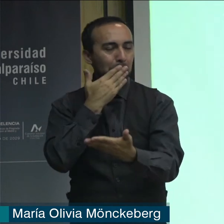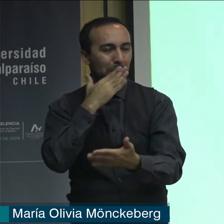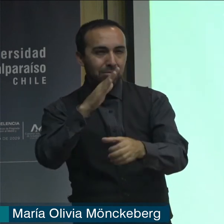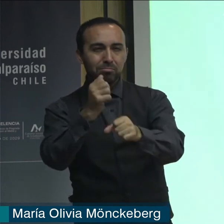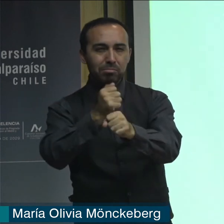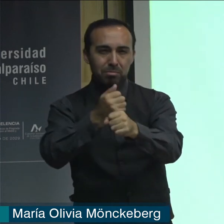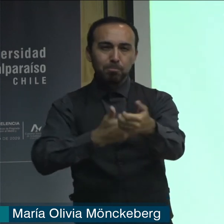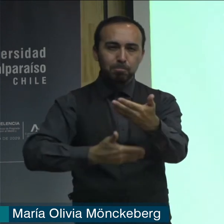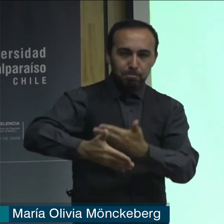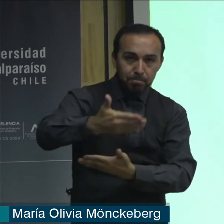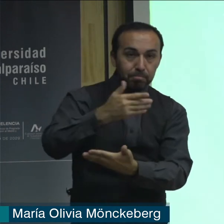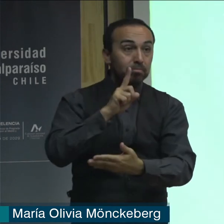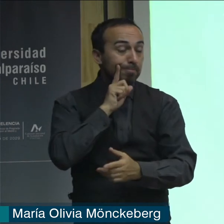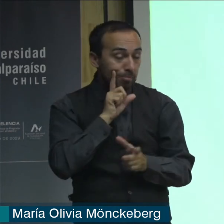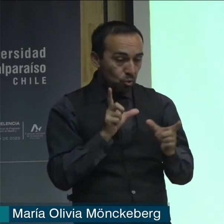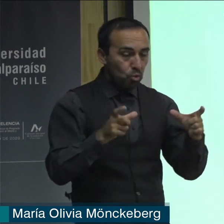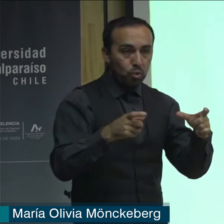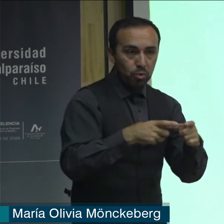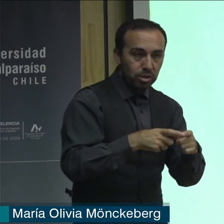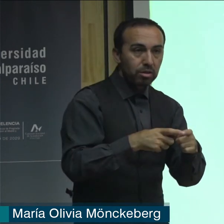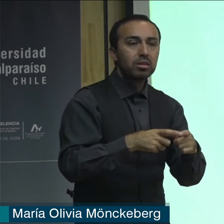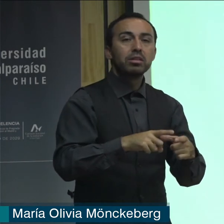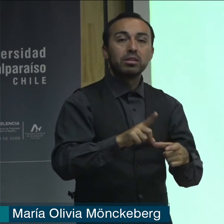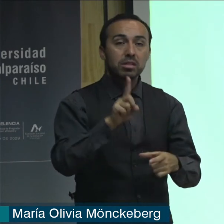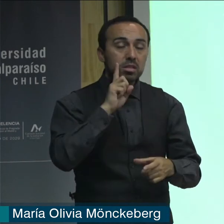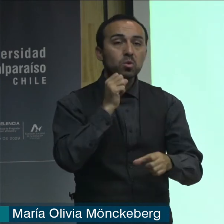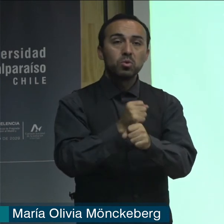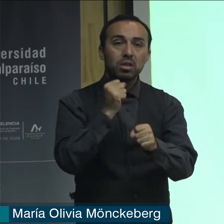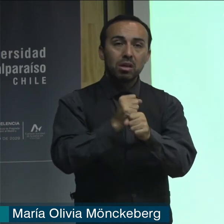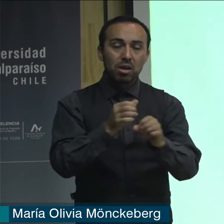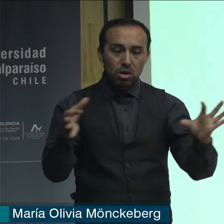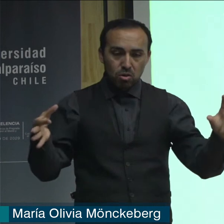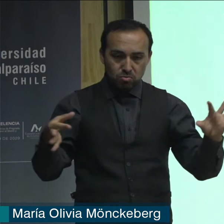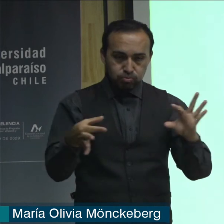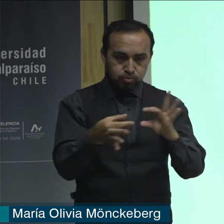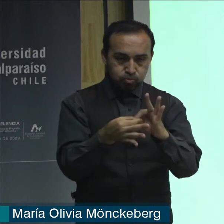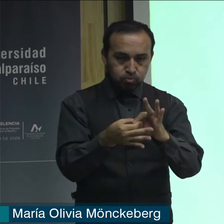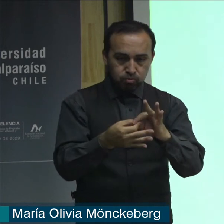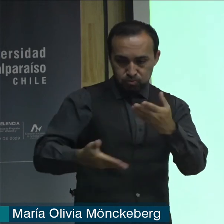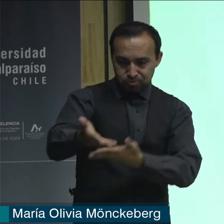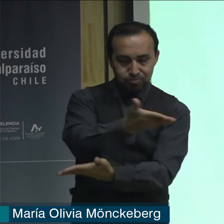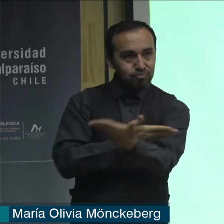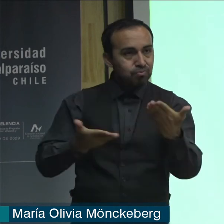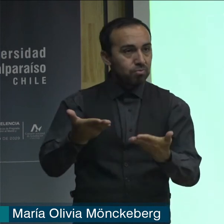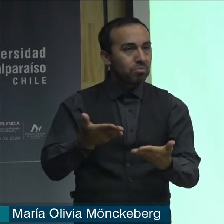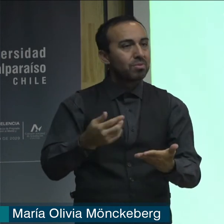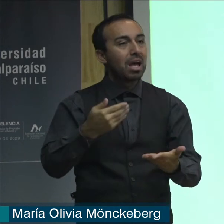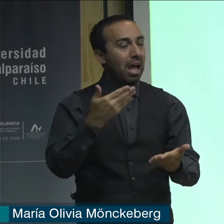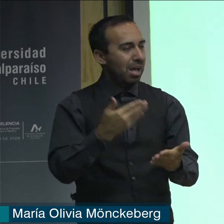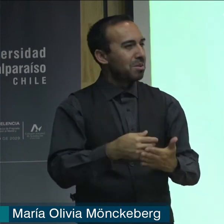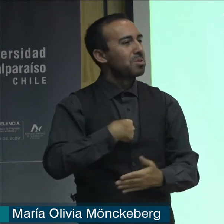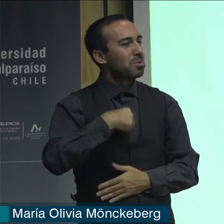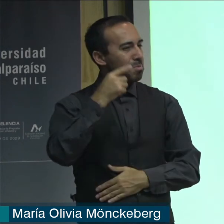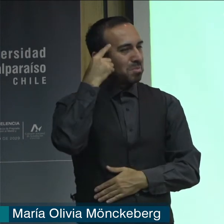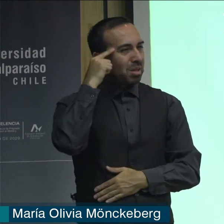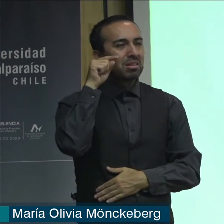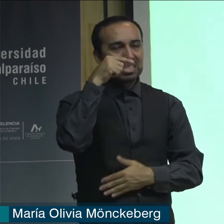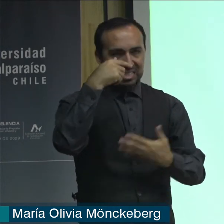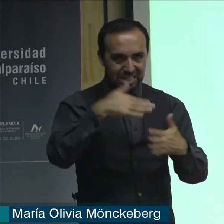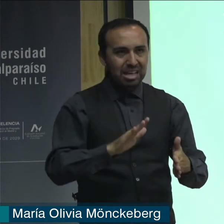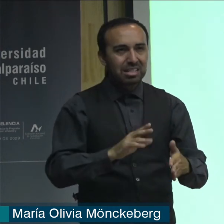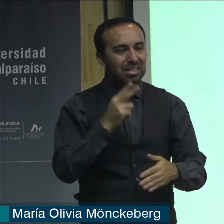consejo de tener de tener una un trabajo en común y eso yo creo que ya se está viendo y es súper